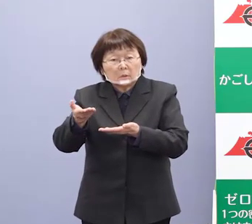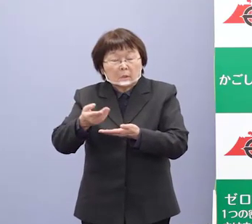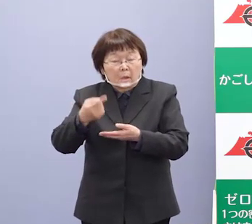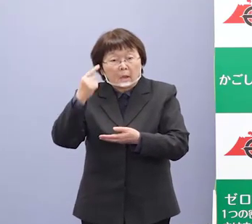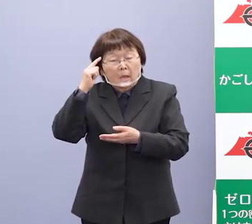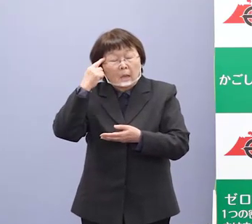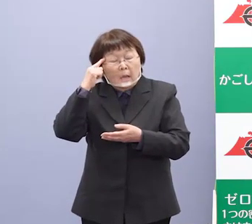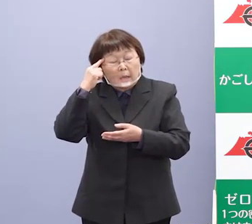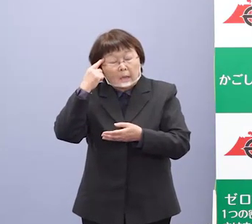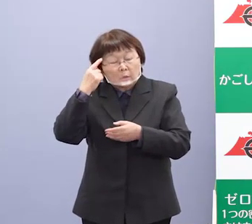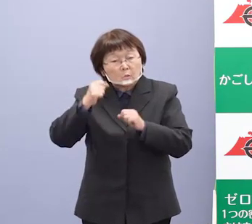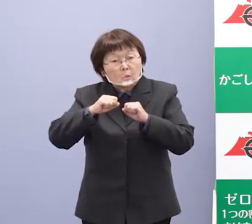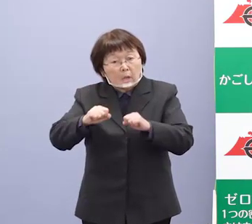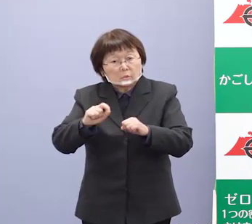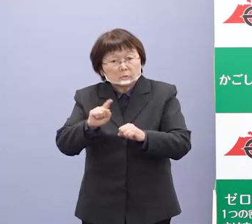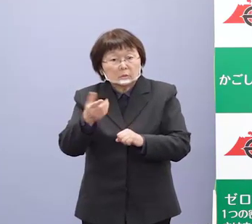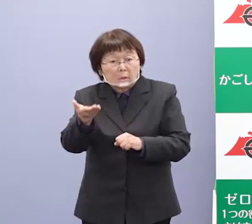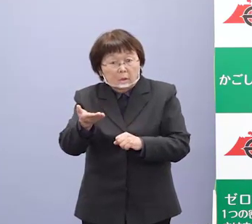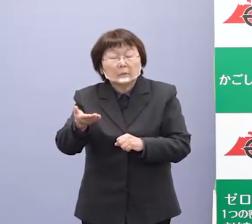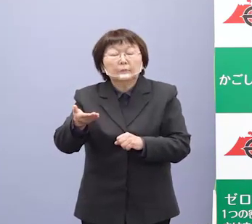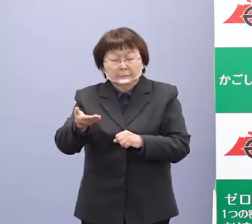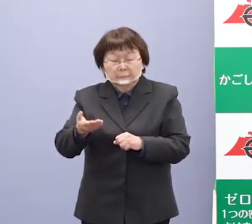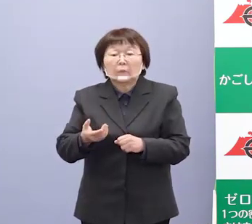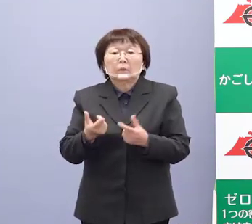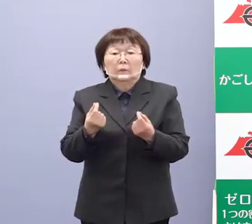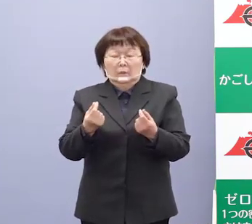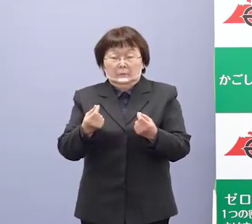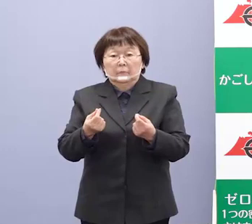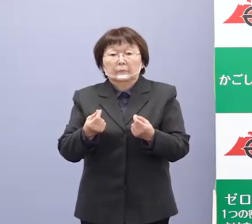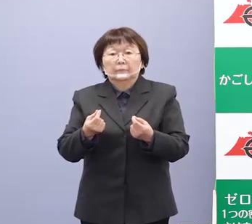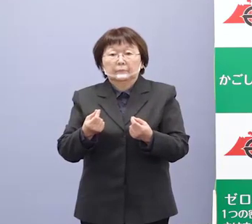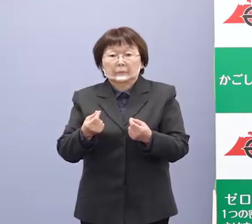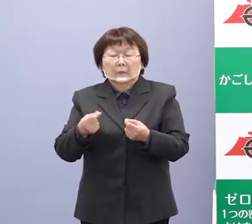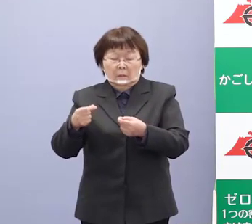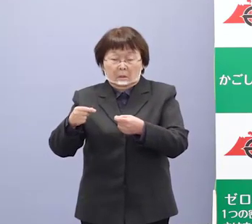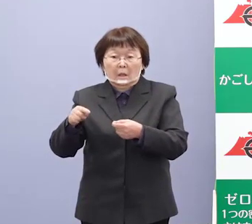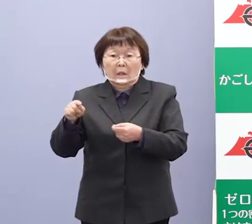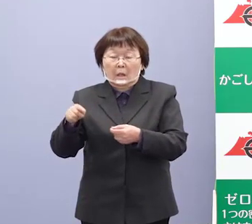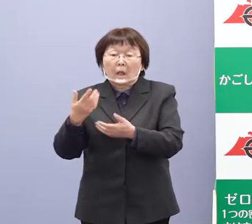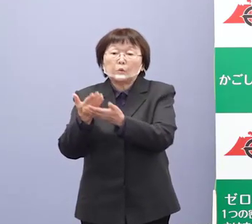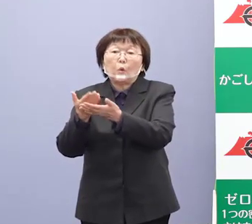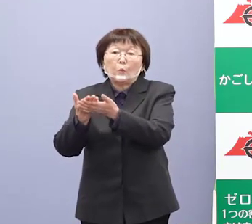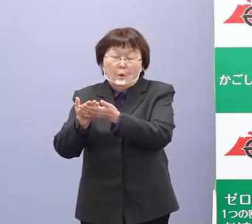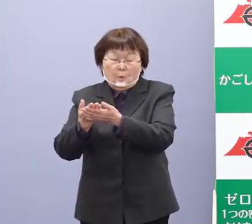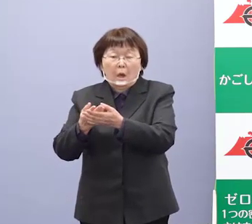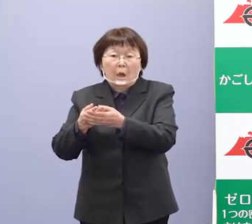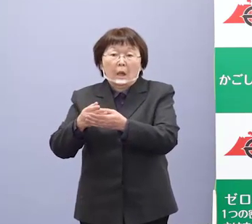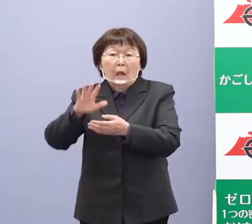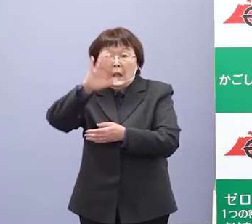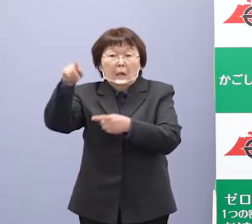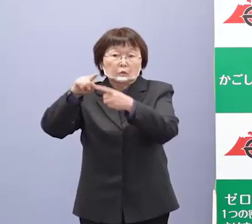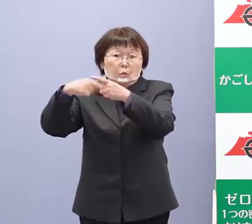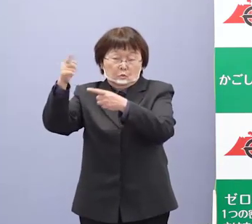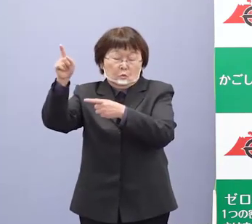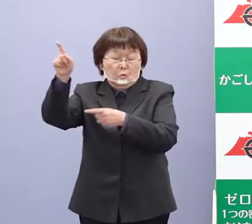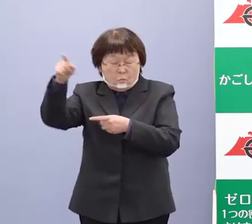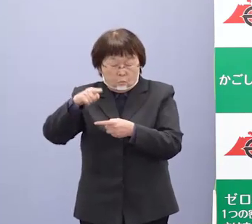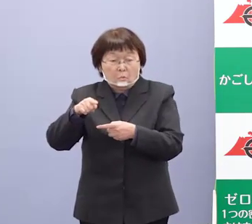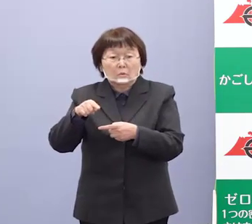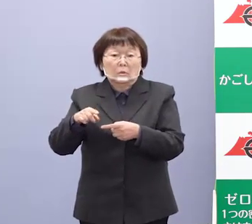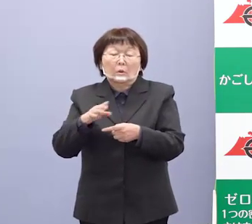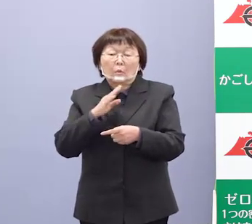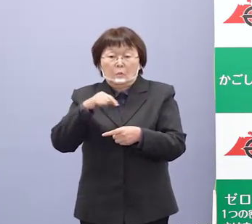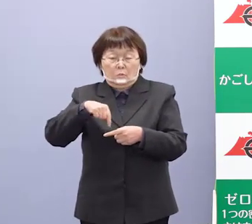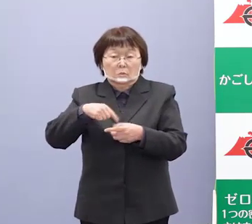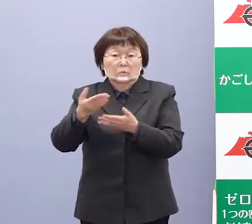するということでよろしかったんでしょうか。 そうですね、当然ネットワークが要望する先は気象庁の本庁でありますので、本庁とのやり取りも含めて検討していく